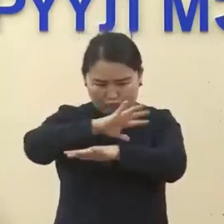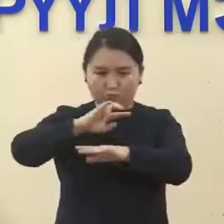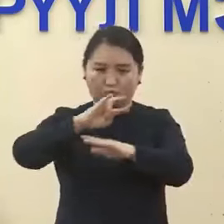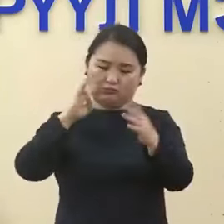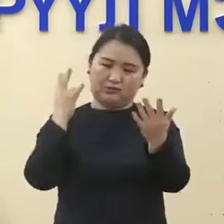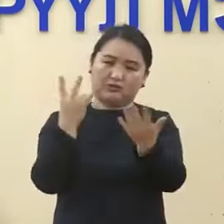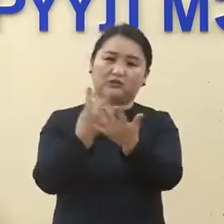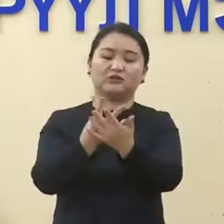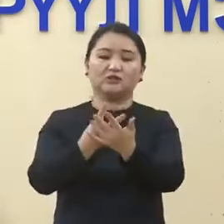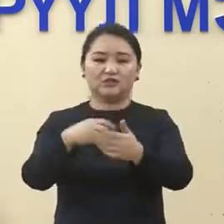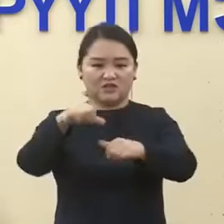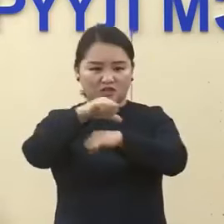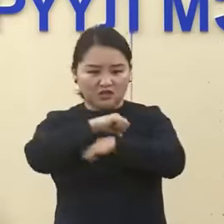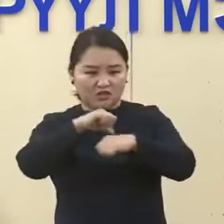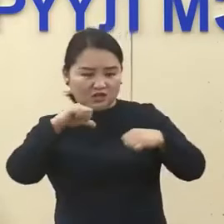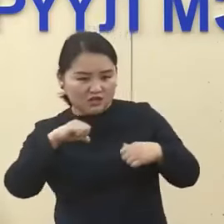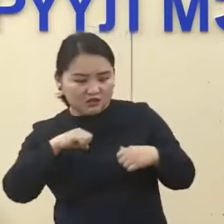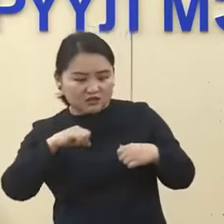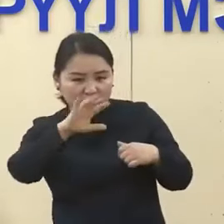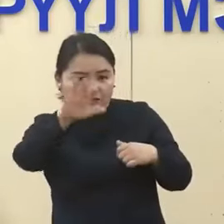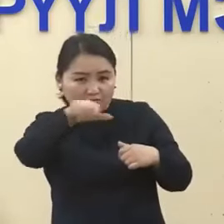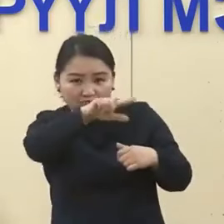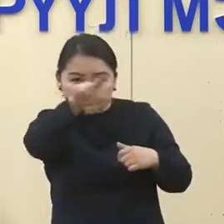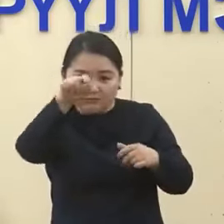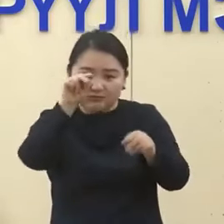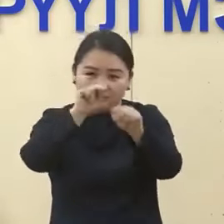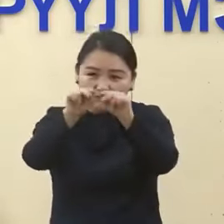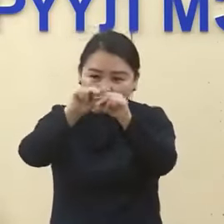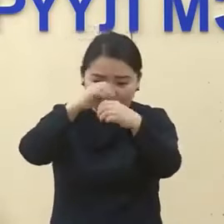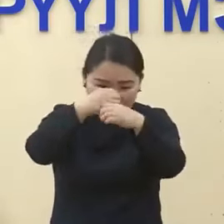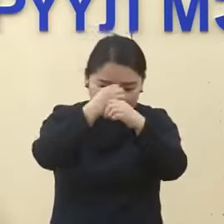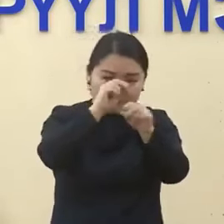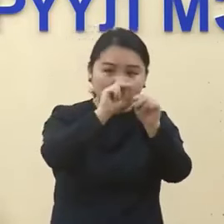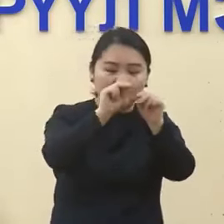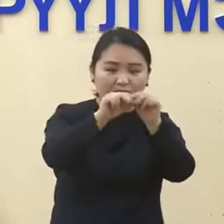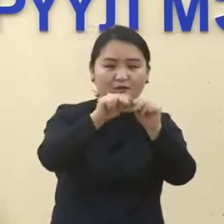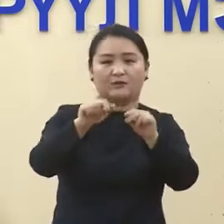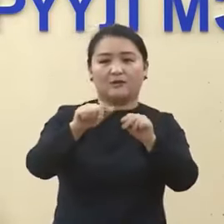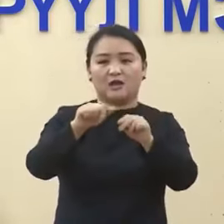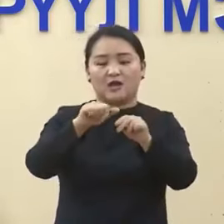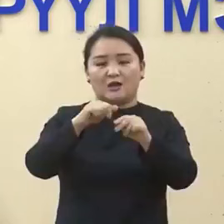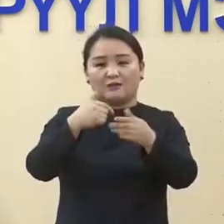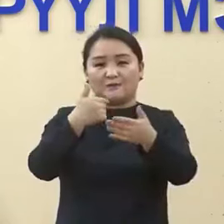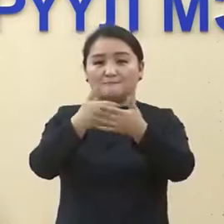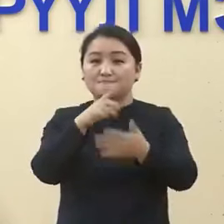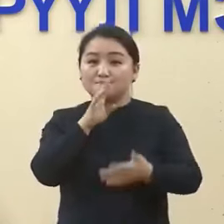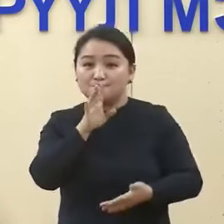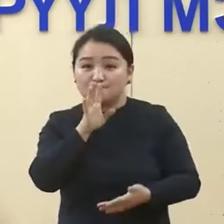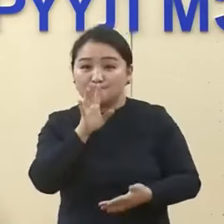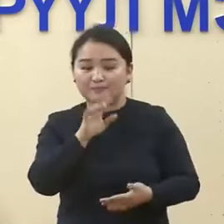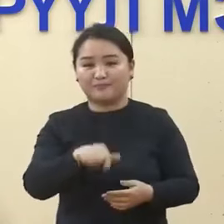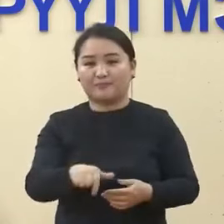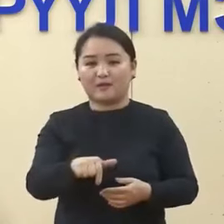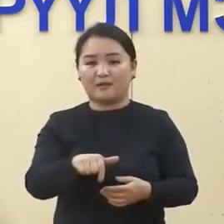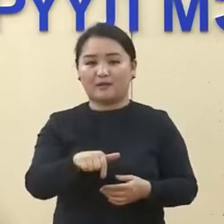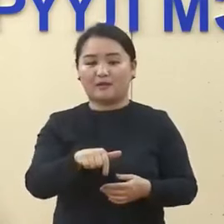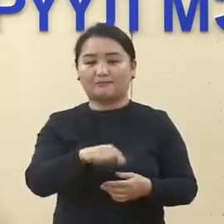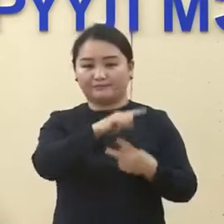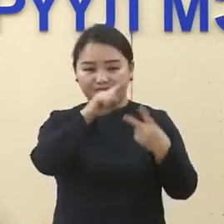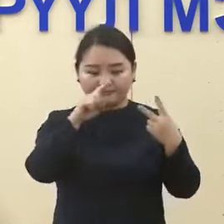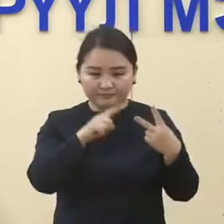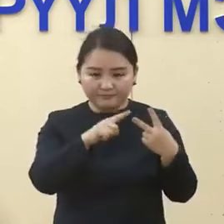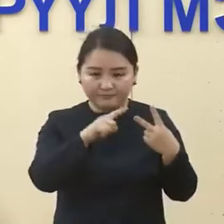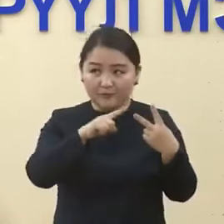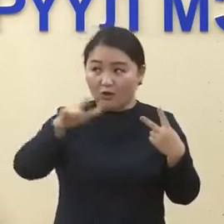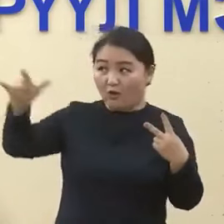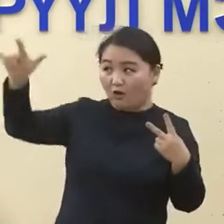нийт улсаас цуглуулсан сорьцон дээр тандалтын шугамар шинжилгээ тавина. А мөн бас одоо энэ